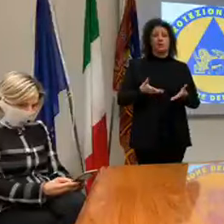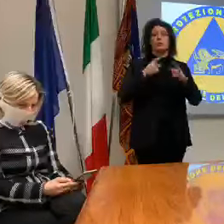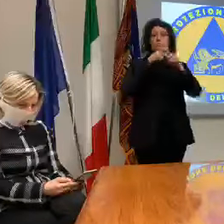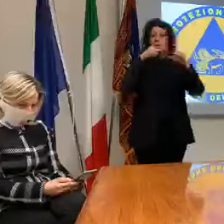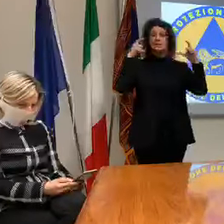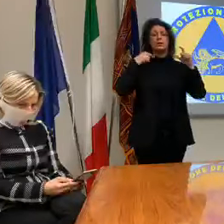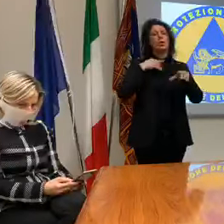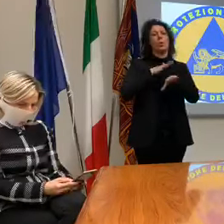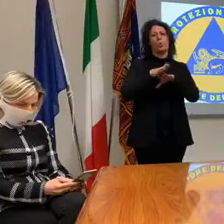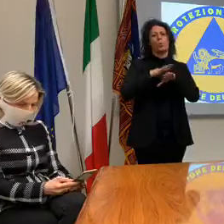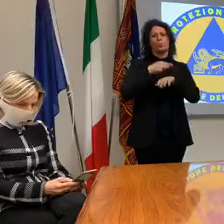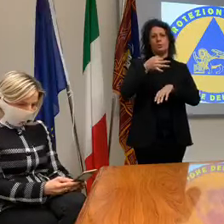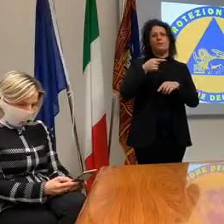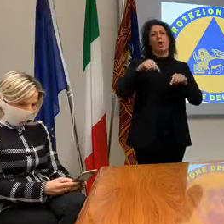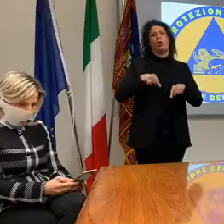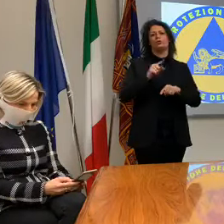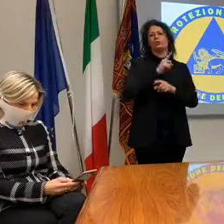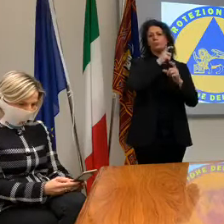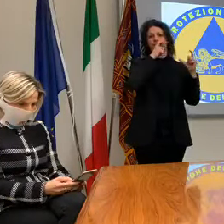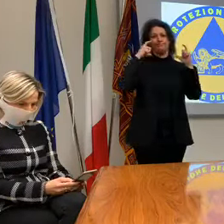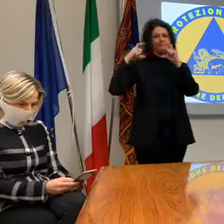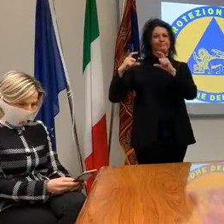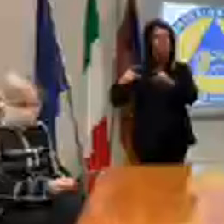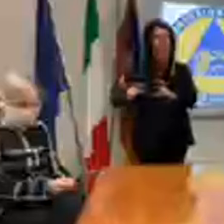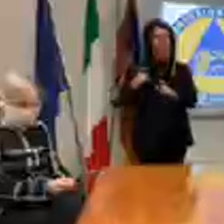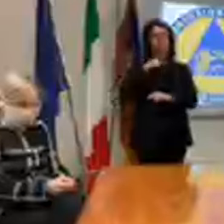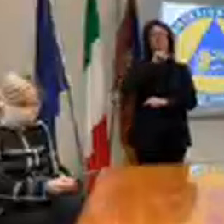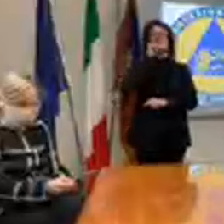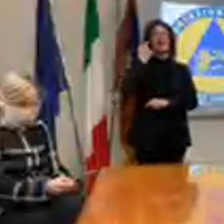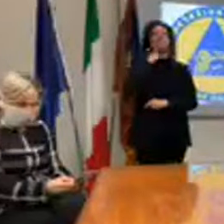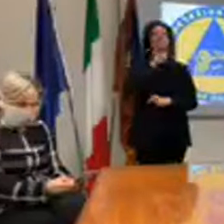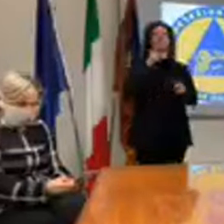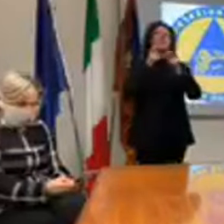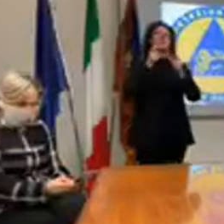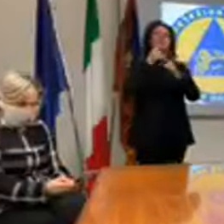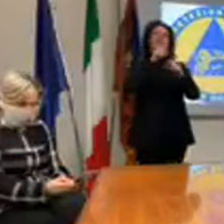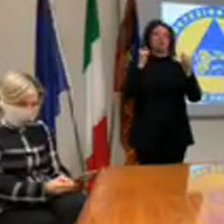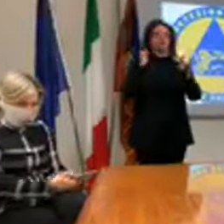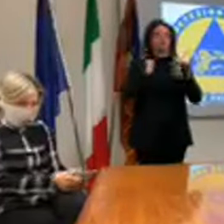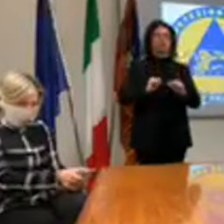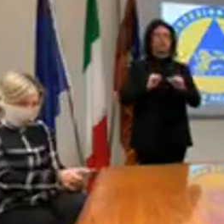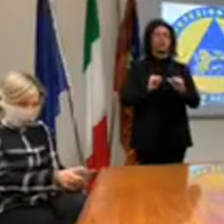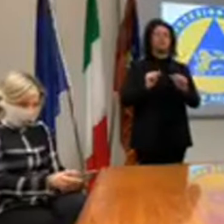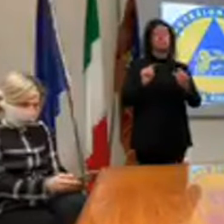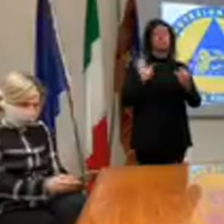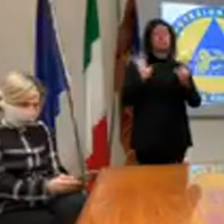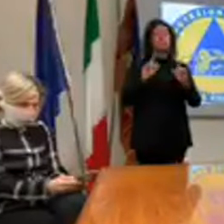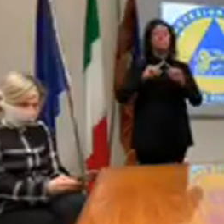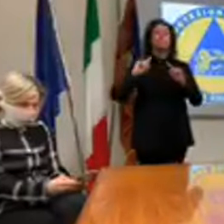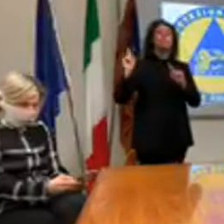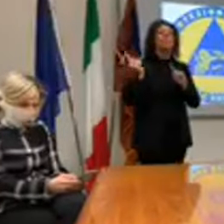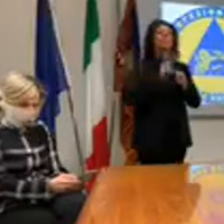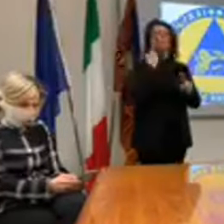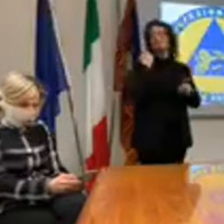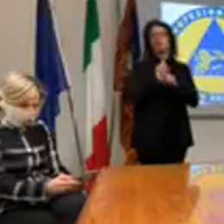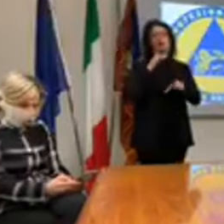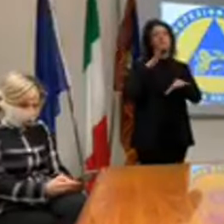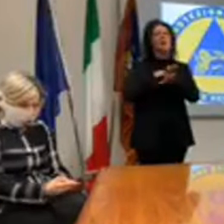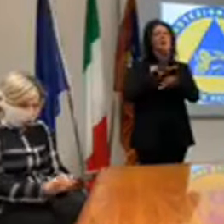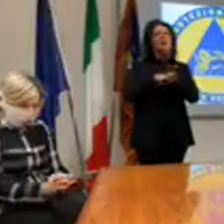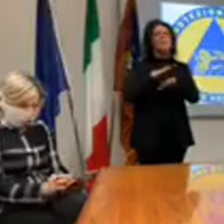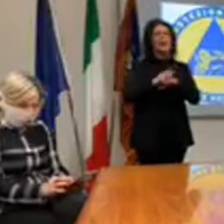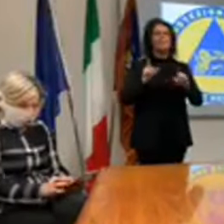minimo comunicativo con i cittadini, e forse anche un messaggio di speranza, però tutti debbono avere le protezioni, le distanze